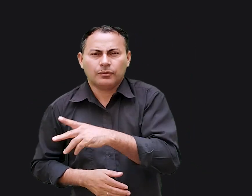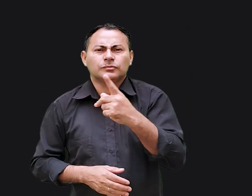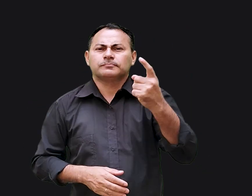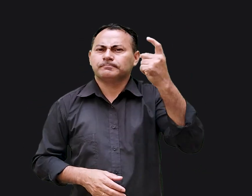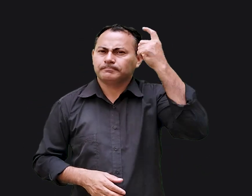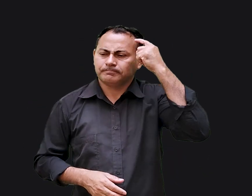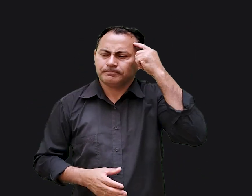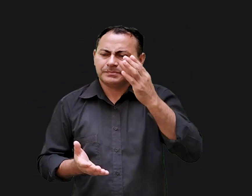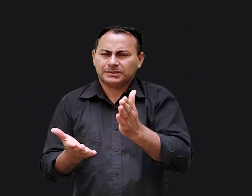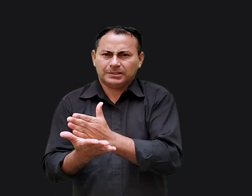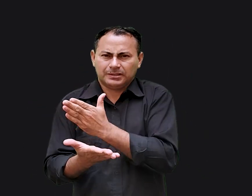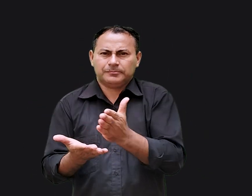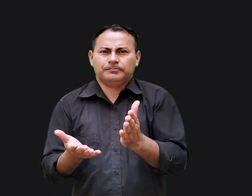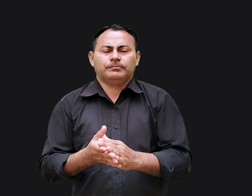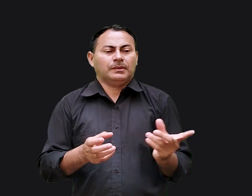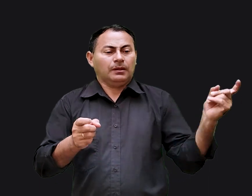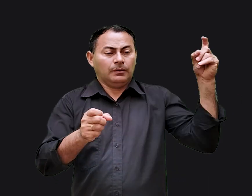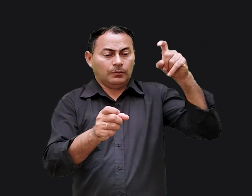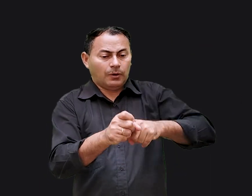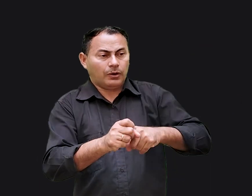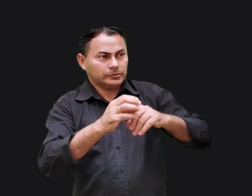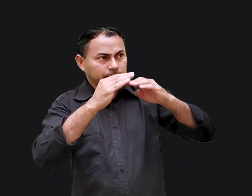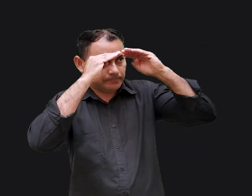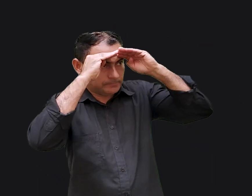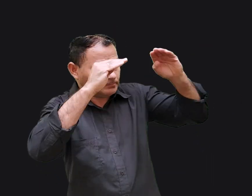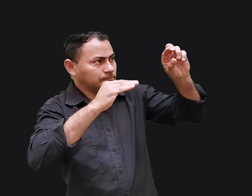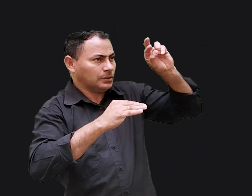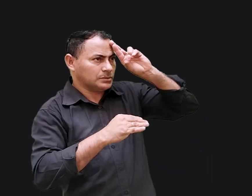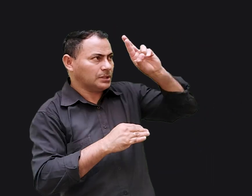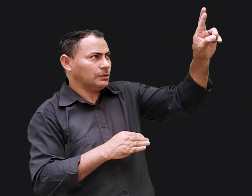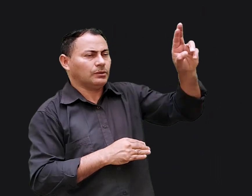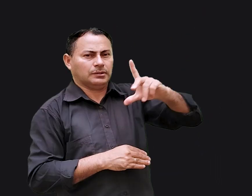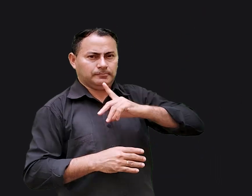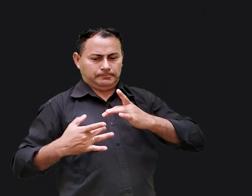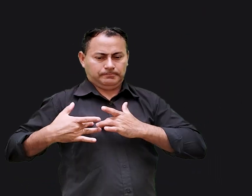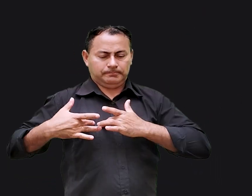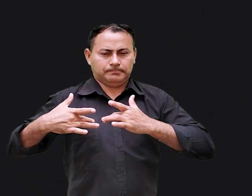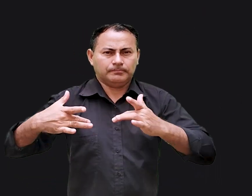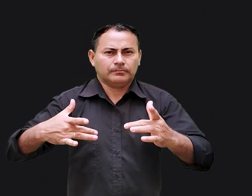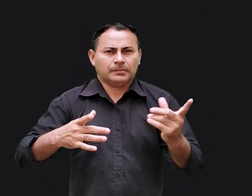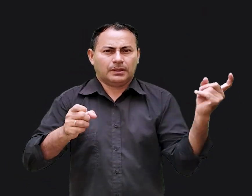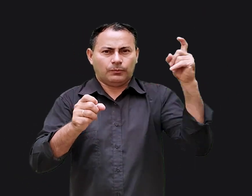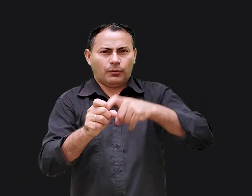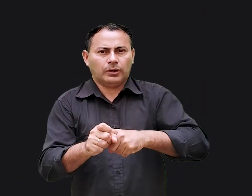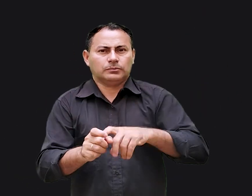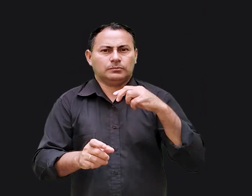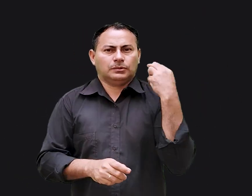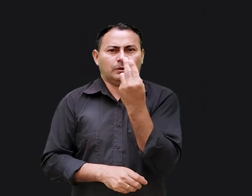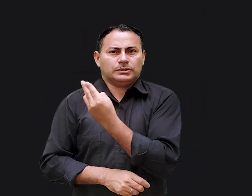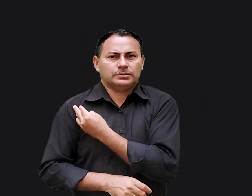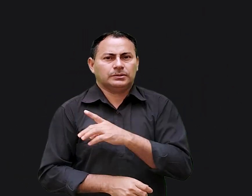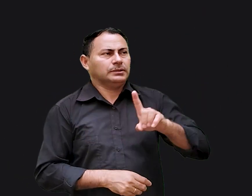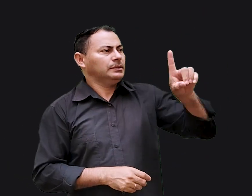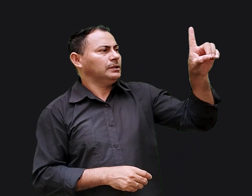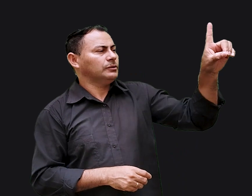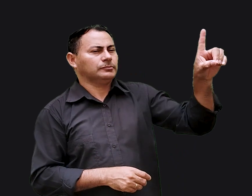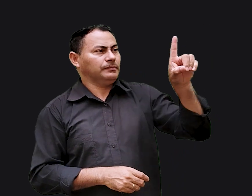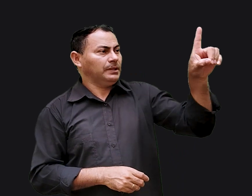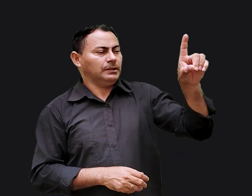seus pensamentos. Volte-se ele para o Senhor, que terá misericórdia dele. Volte-se para o nosso Deus, pois ele